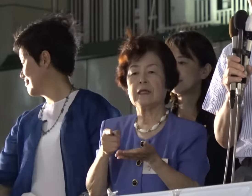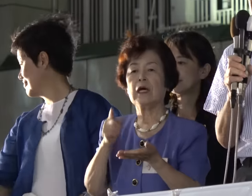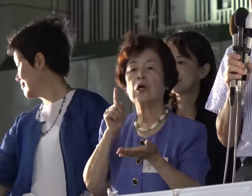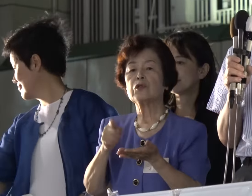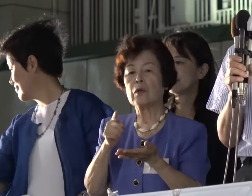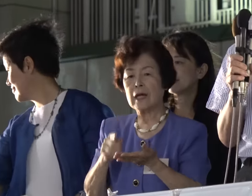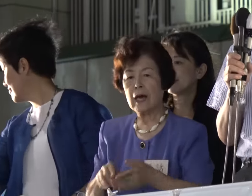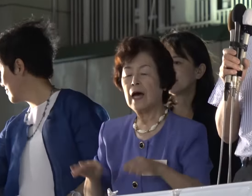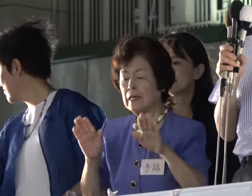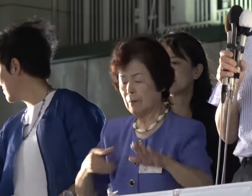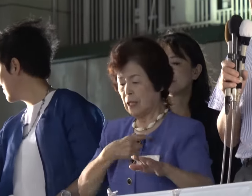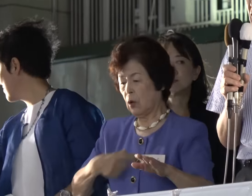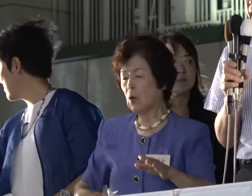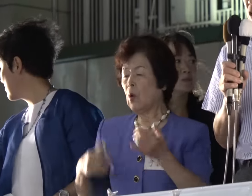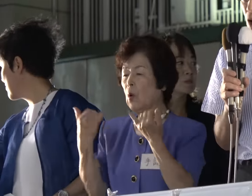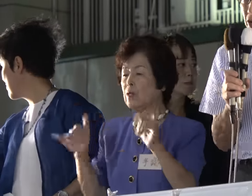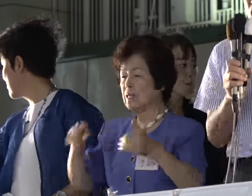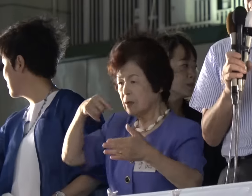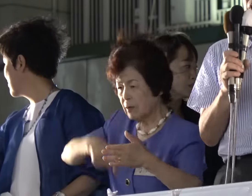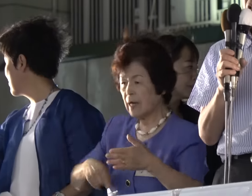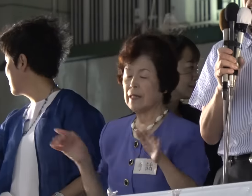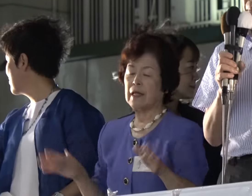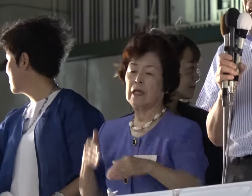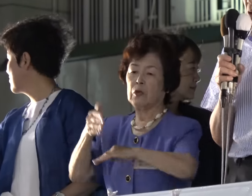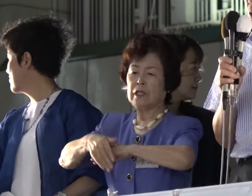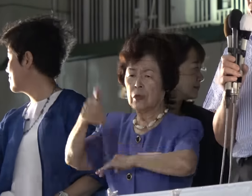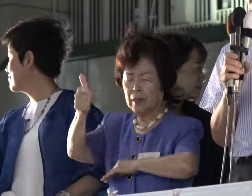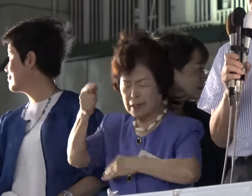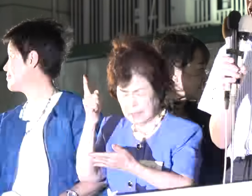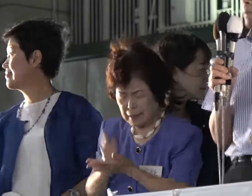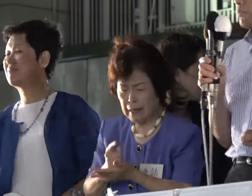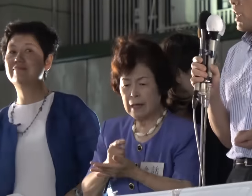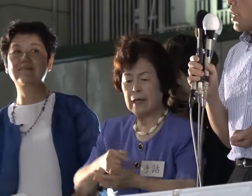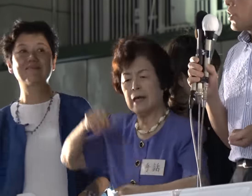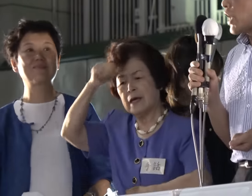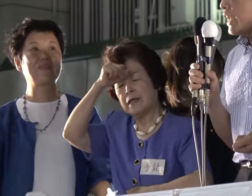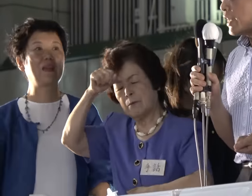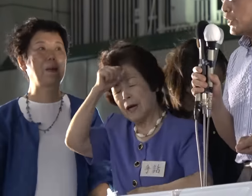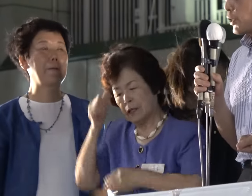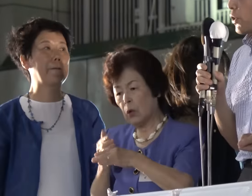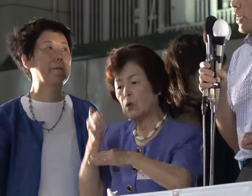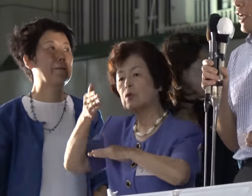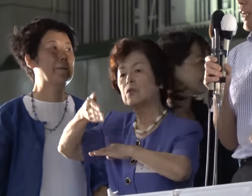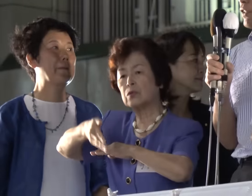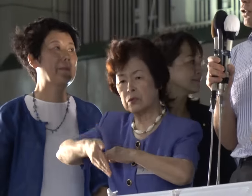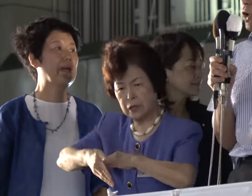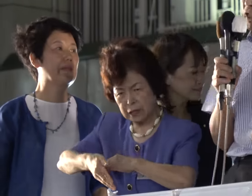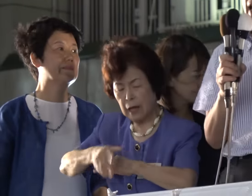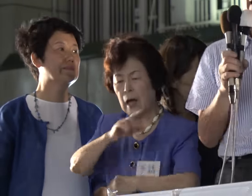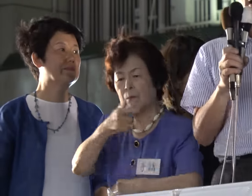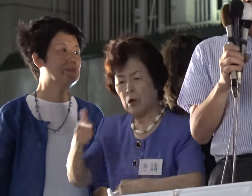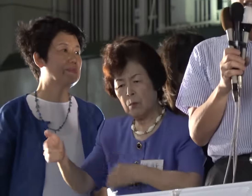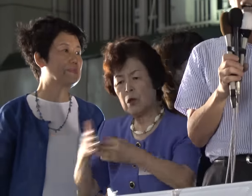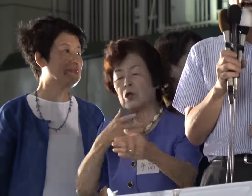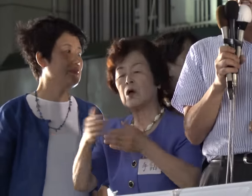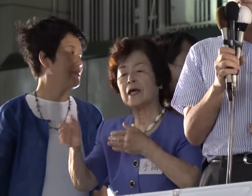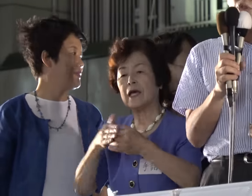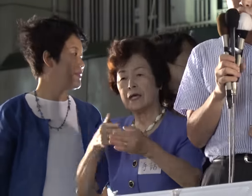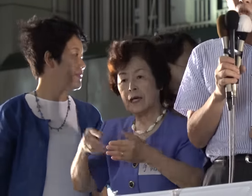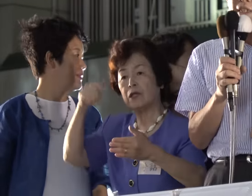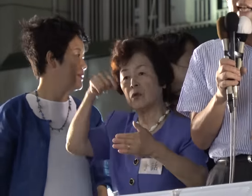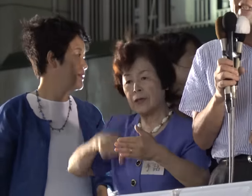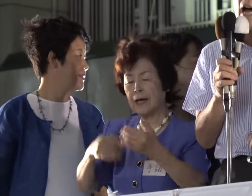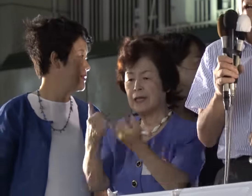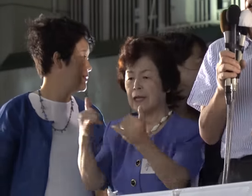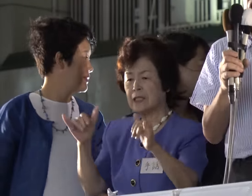の候補者の中で鳥越さんこそ病を克服し、ジャーナリストの経験を通して社会の